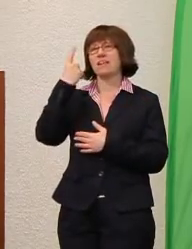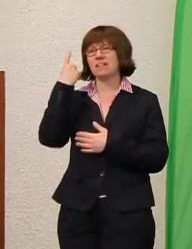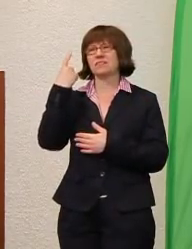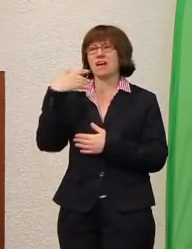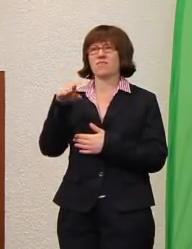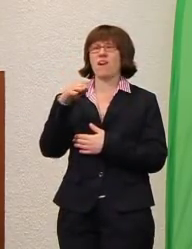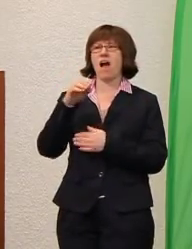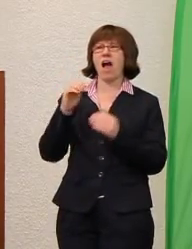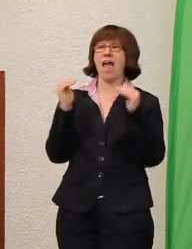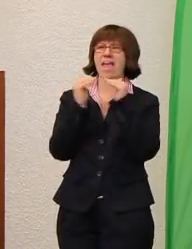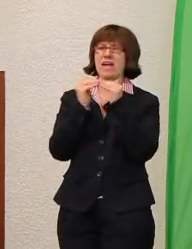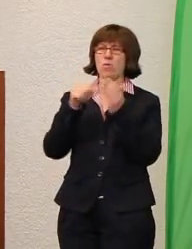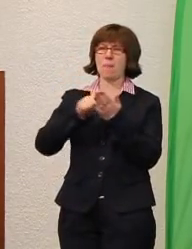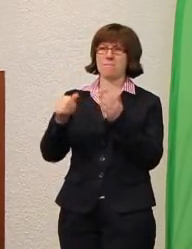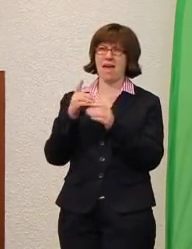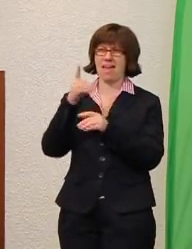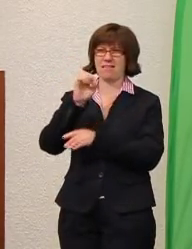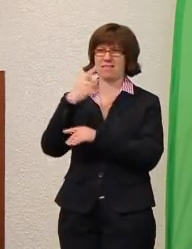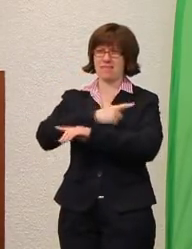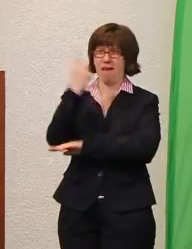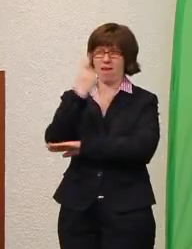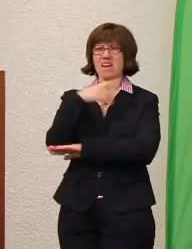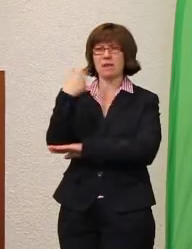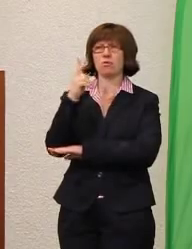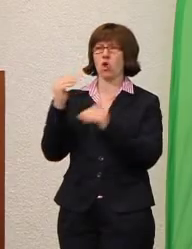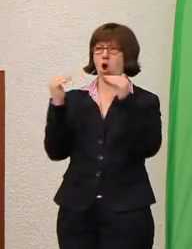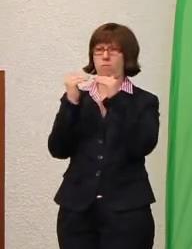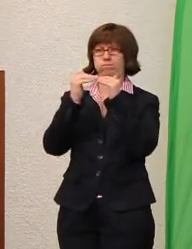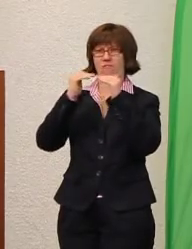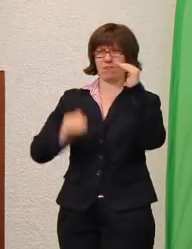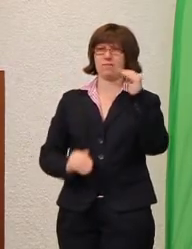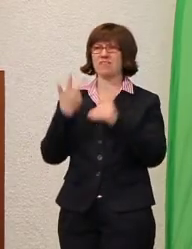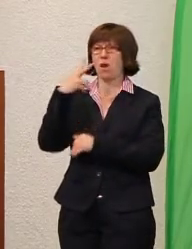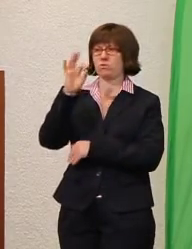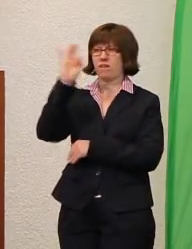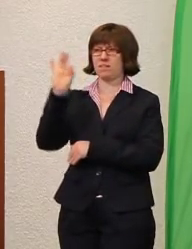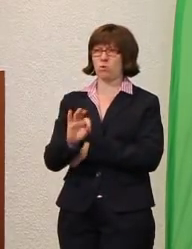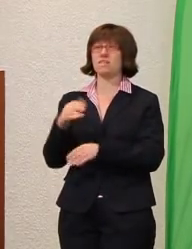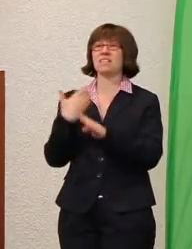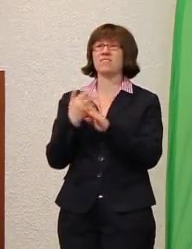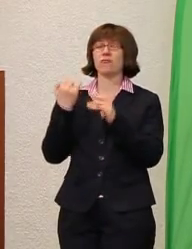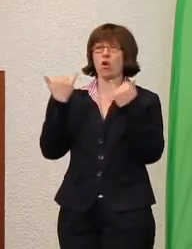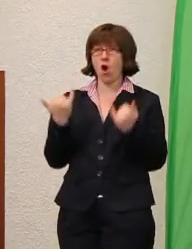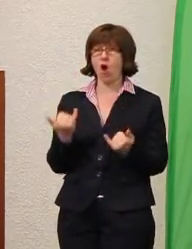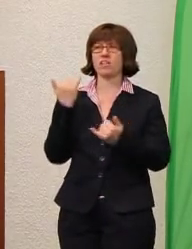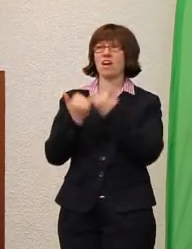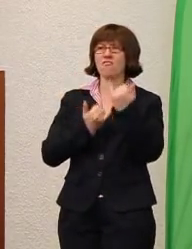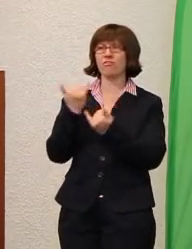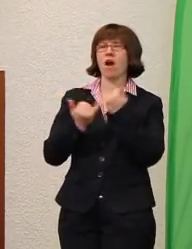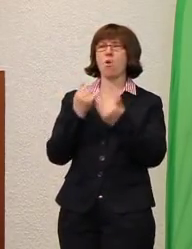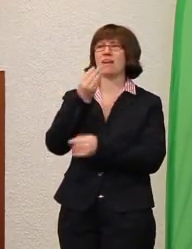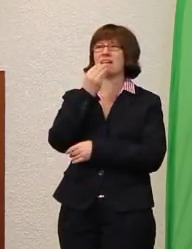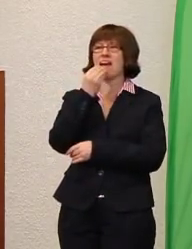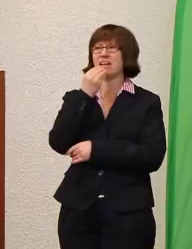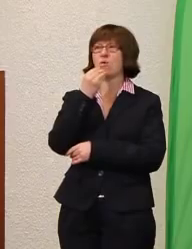Equal Pay Day. Ihr wisst, dass es immer noch eine Lohnlücke von 23% gibt. Und deswegen ist heute für alle Frauen hier das Catering